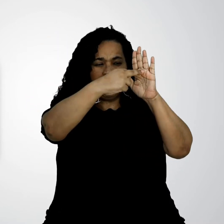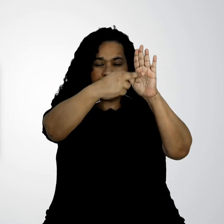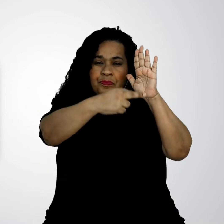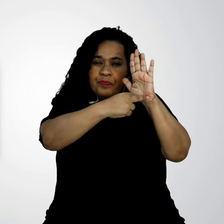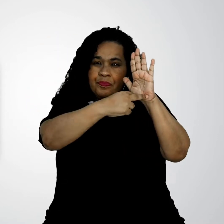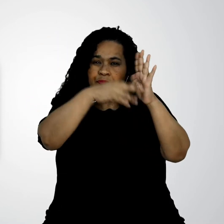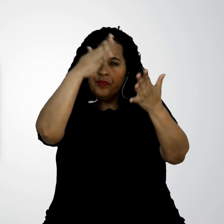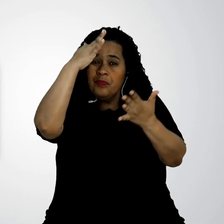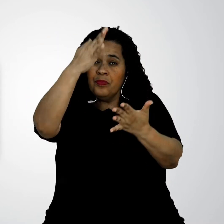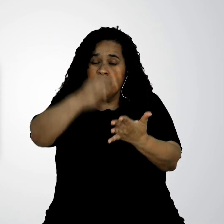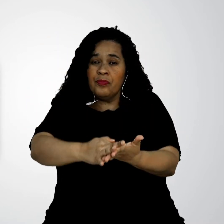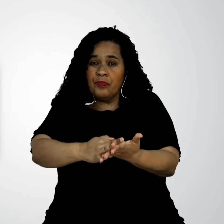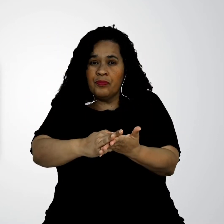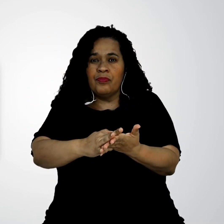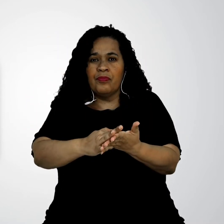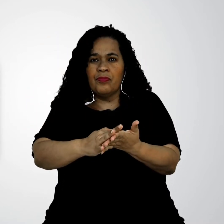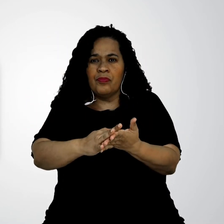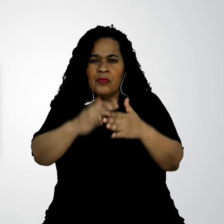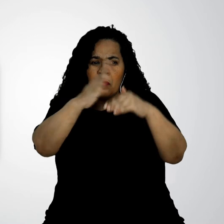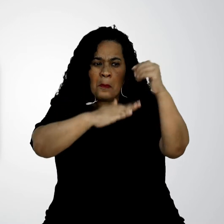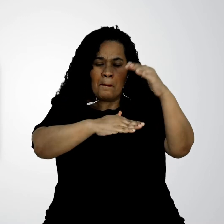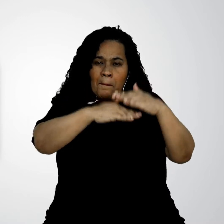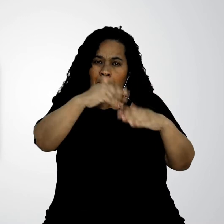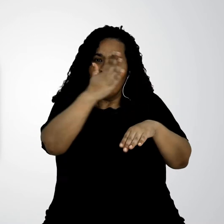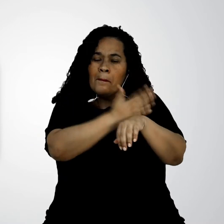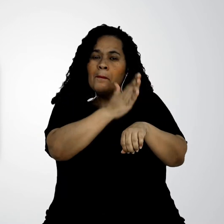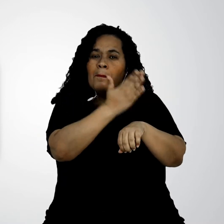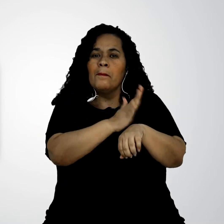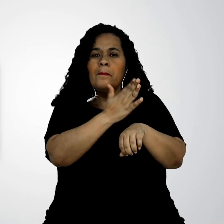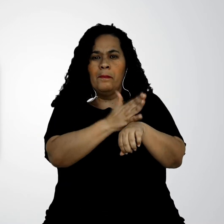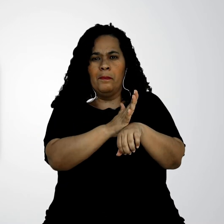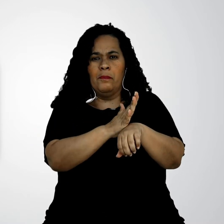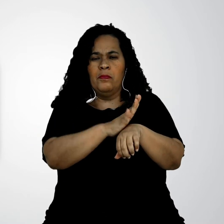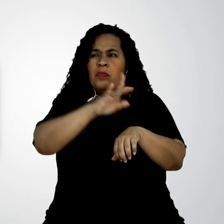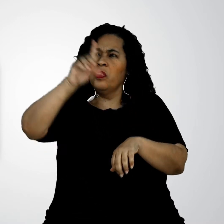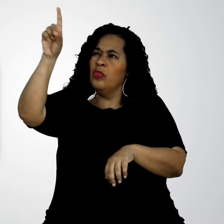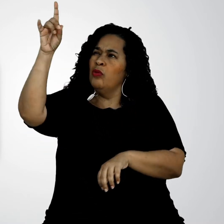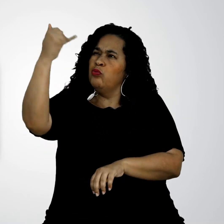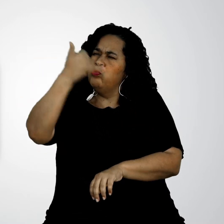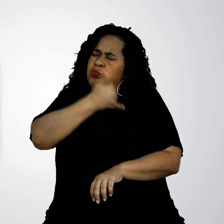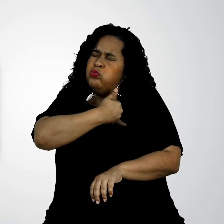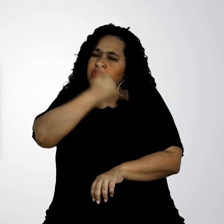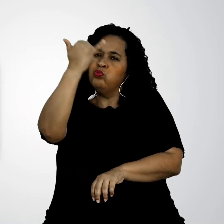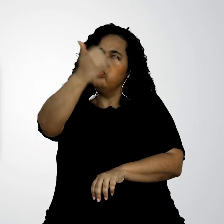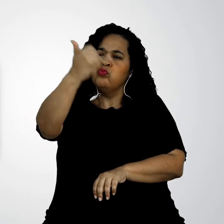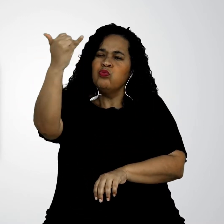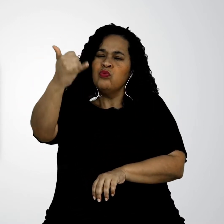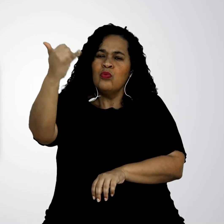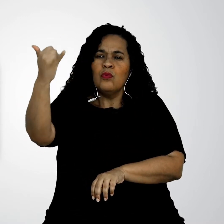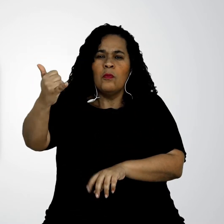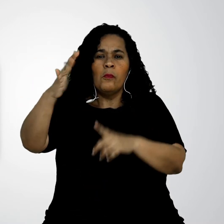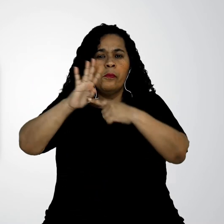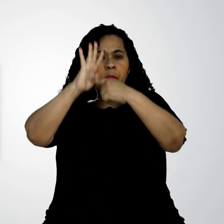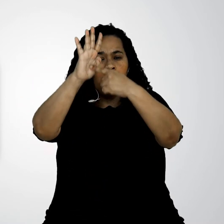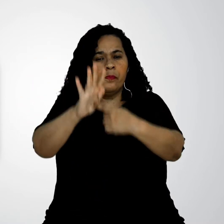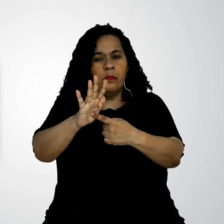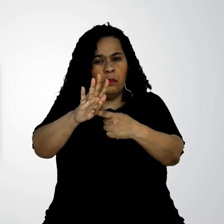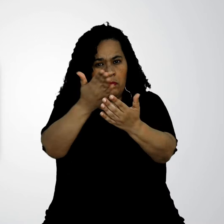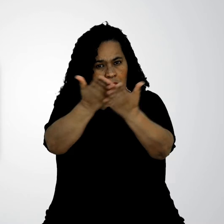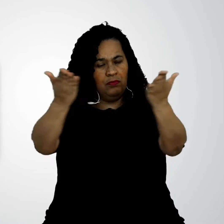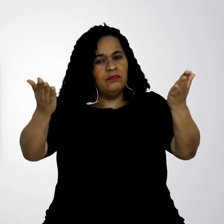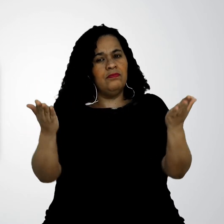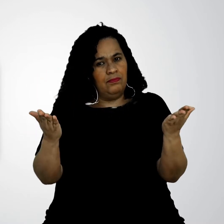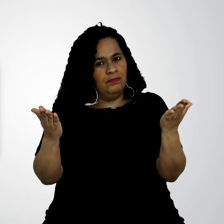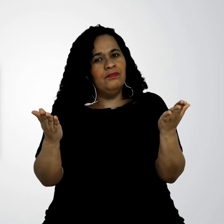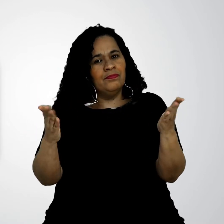e de prática, e deixar ela falar conosco como é que Deus enxerga homem, como